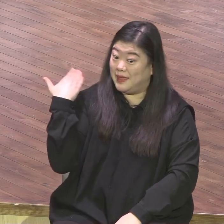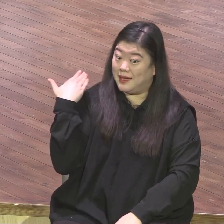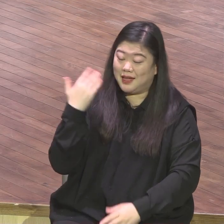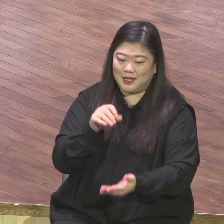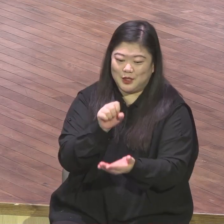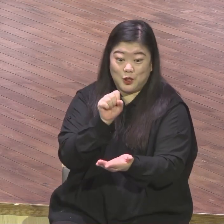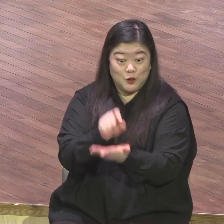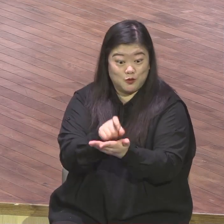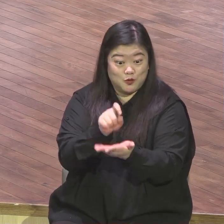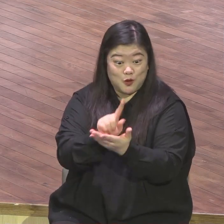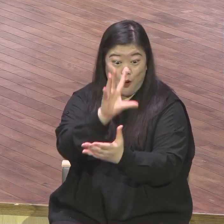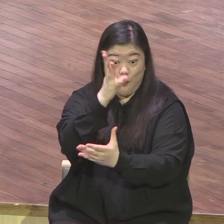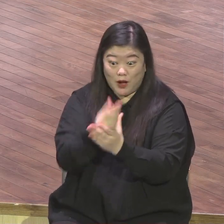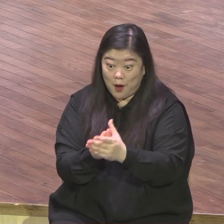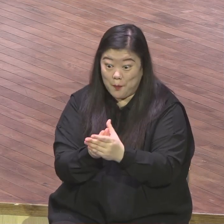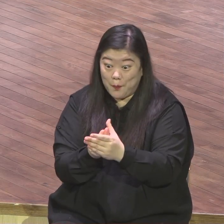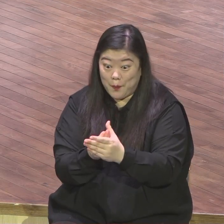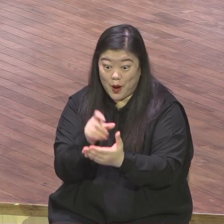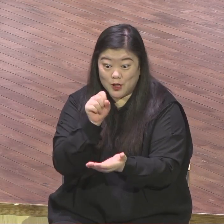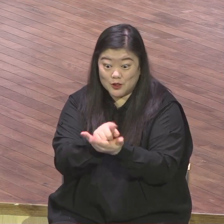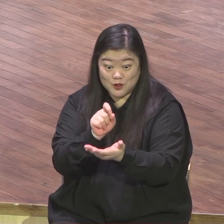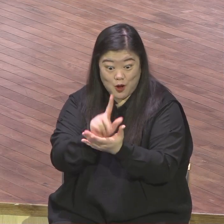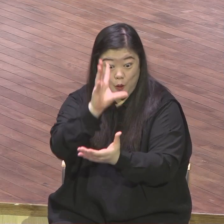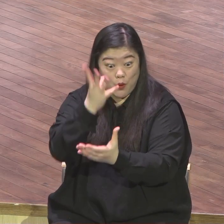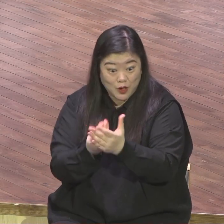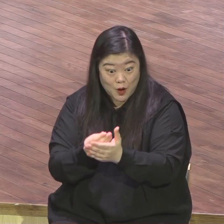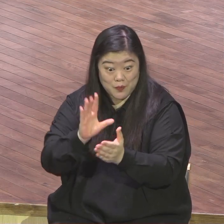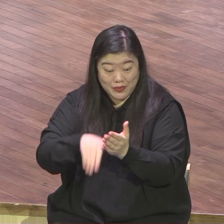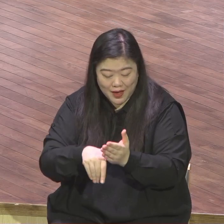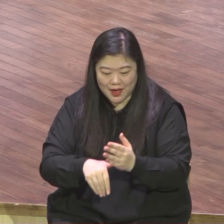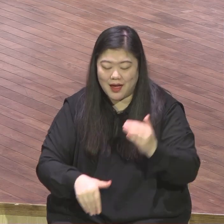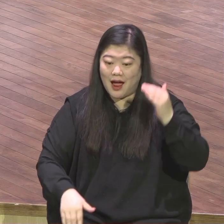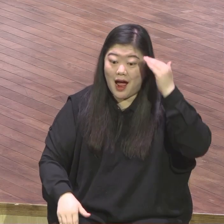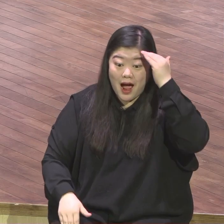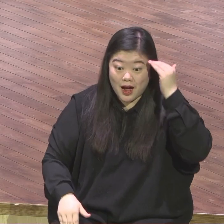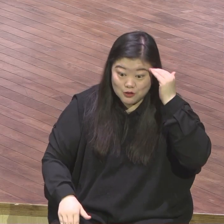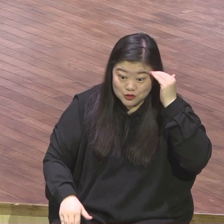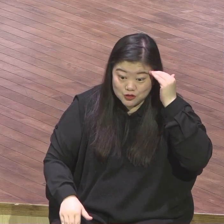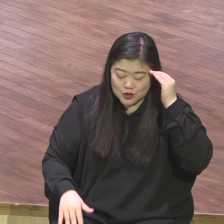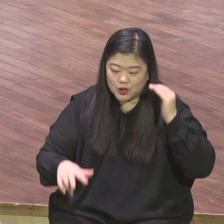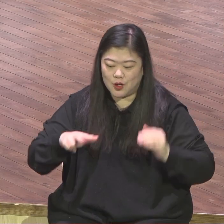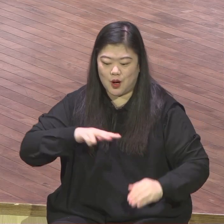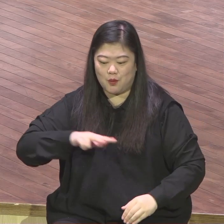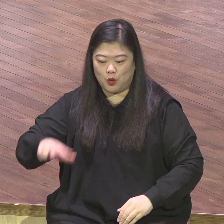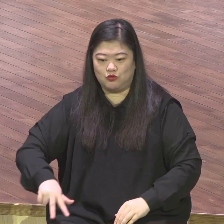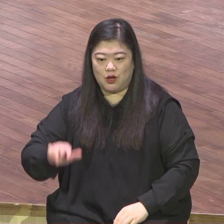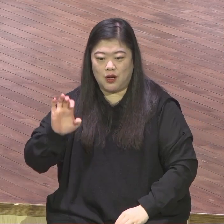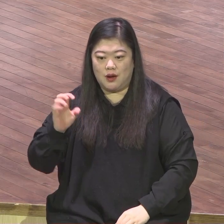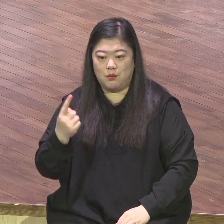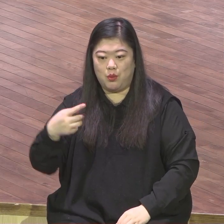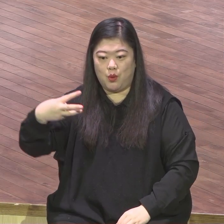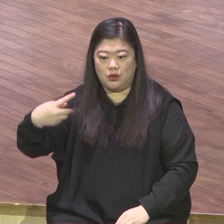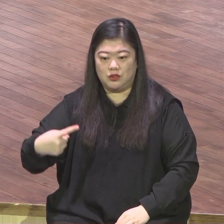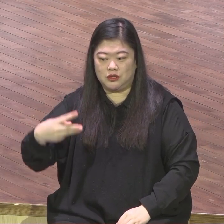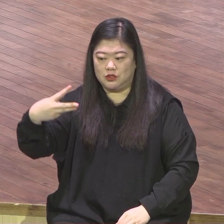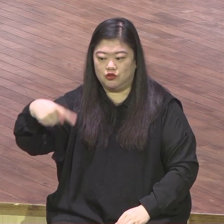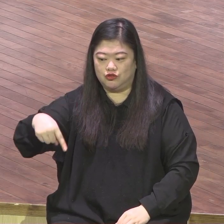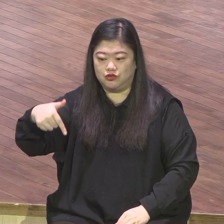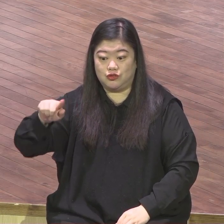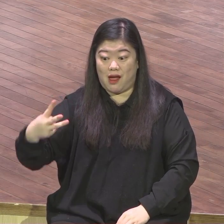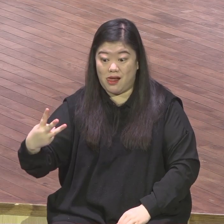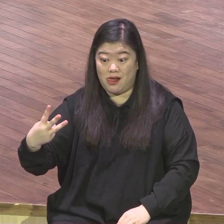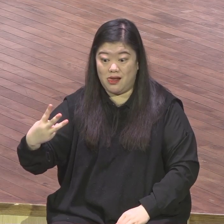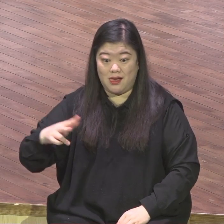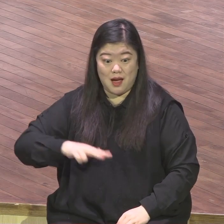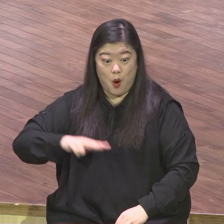월드컵에서 한국의 예선 마지막 이 포르투갈에서 반드시 이겨야 16강 진출을 할 수 있는